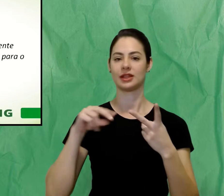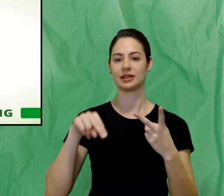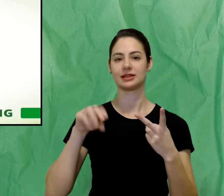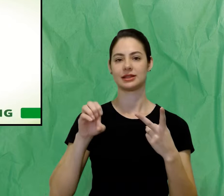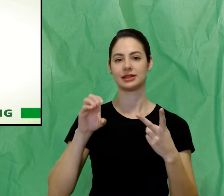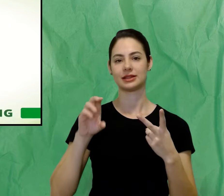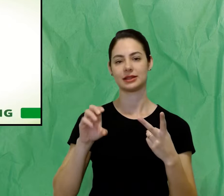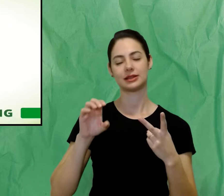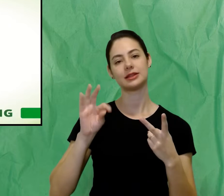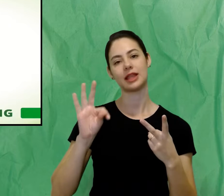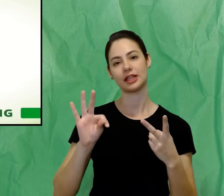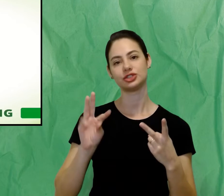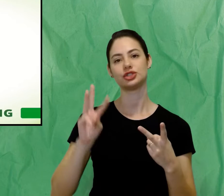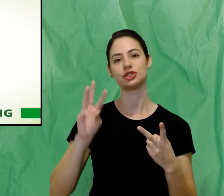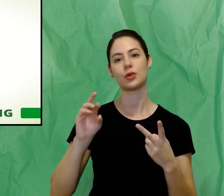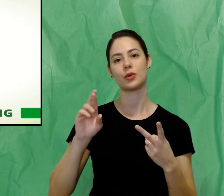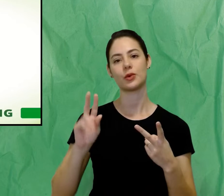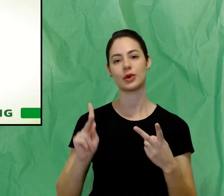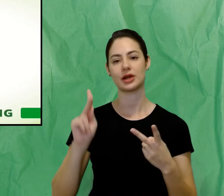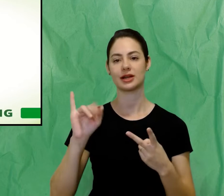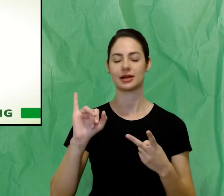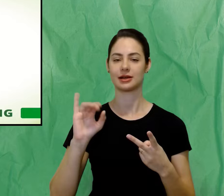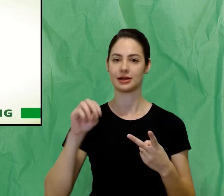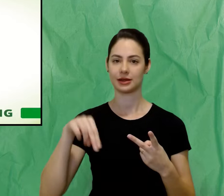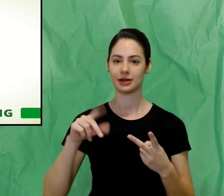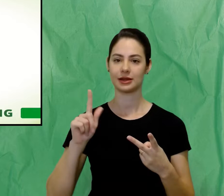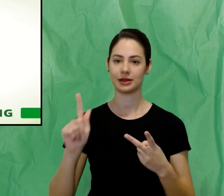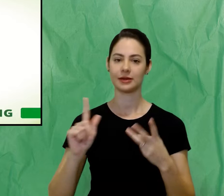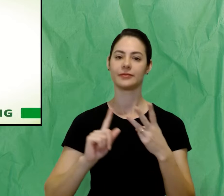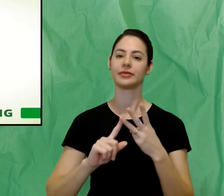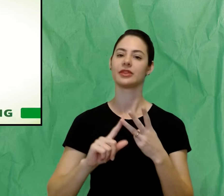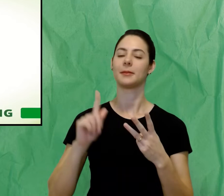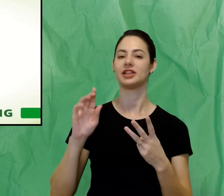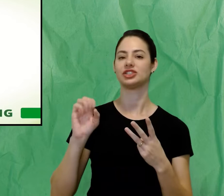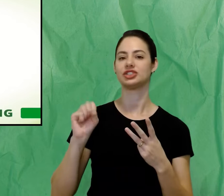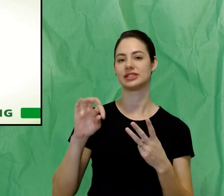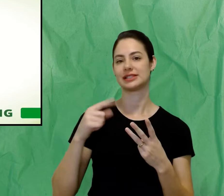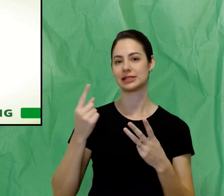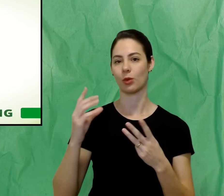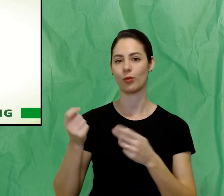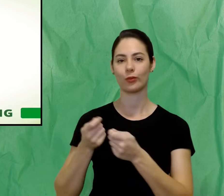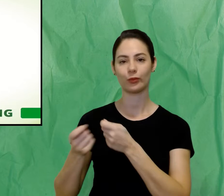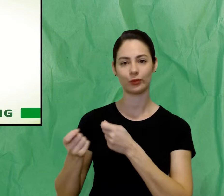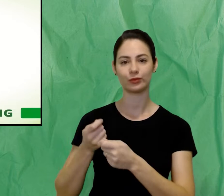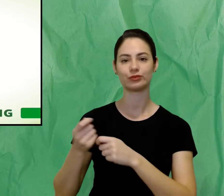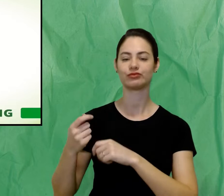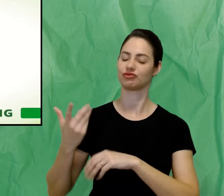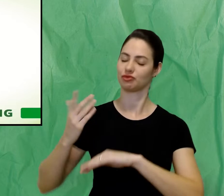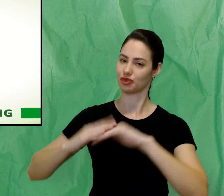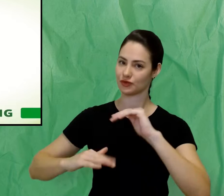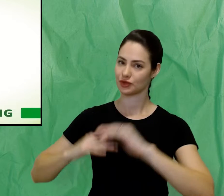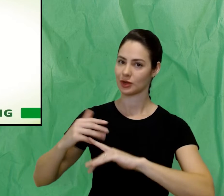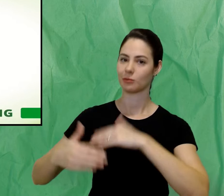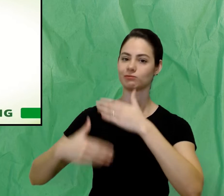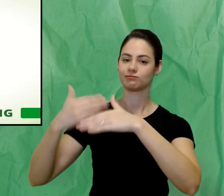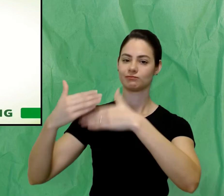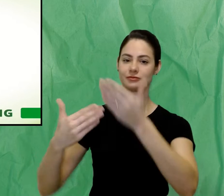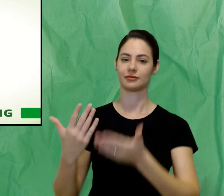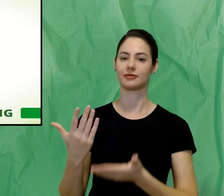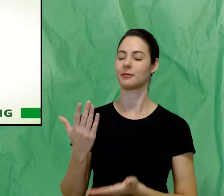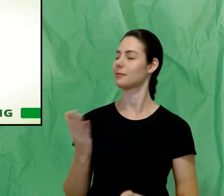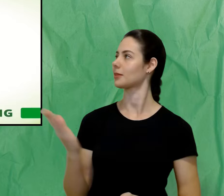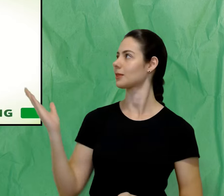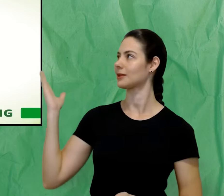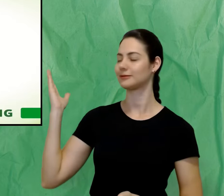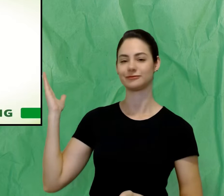de carreira formam aí a tríade do sucesso, como mostra a nossa imagem. Nós vamos conversar